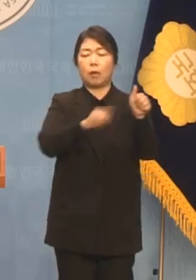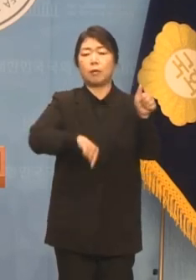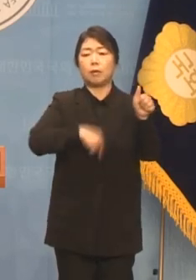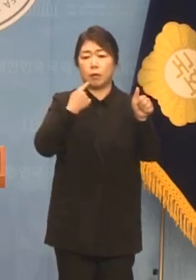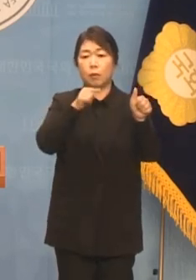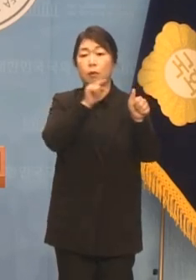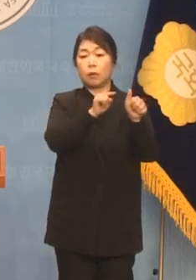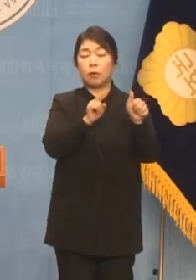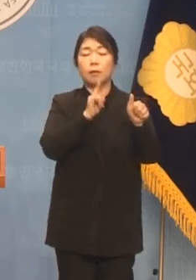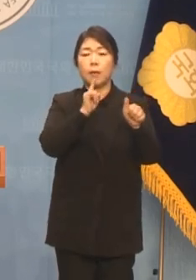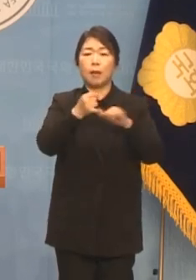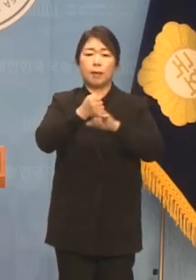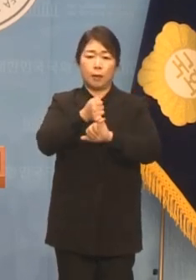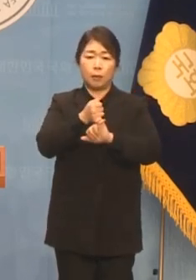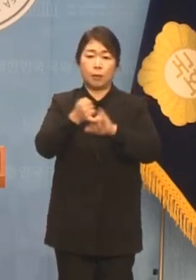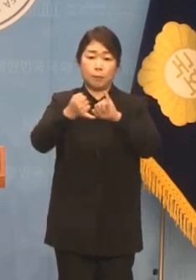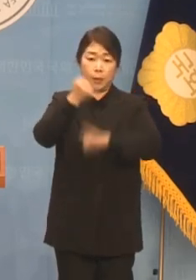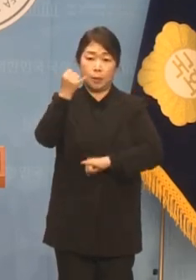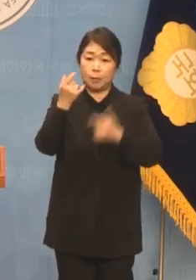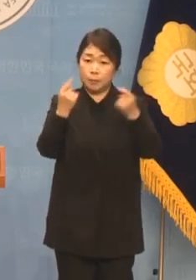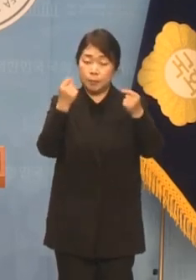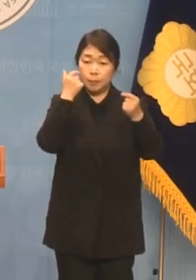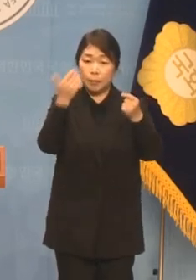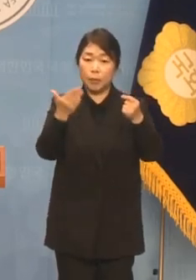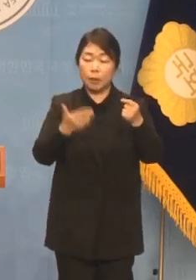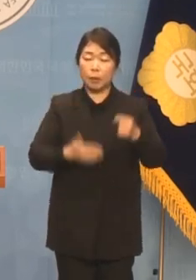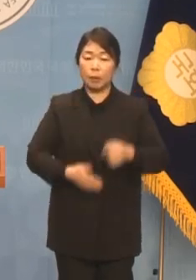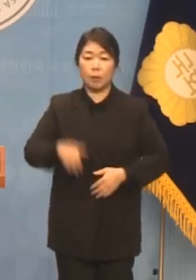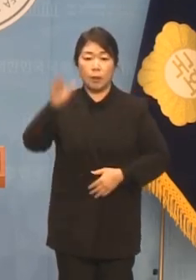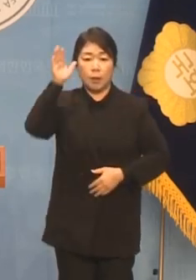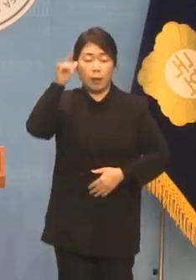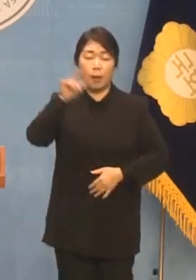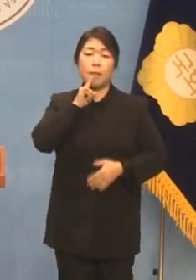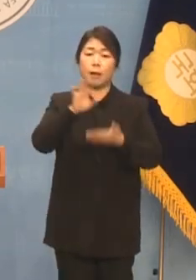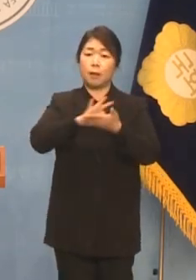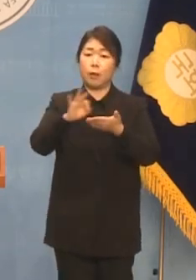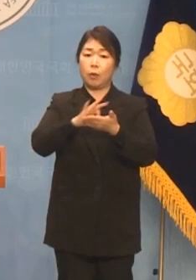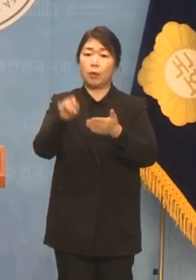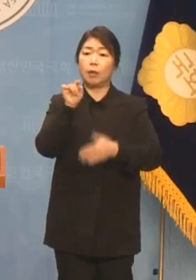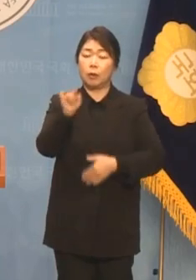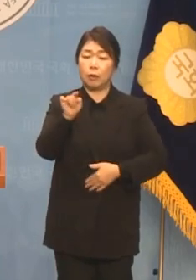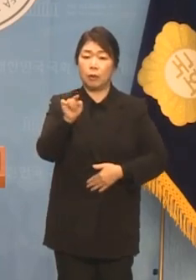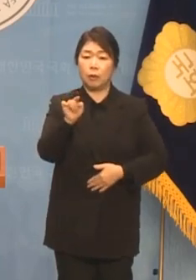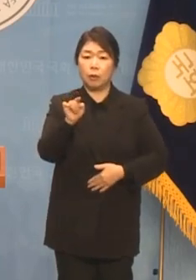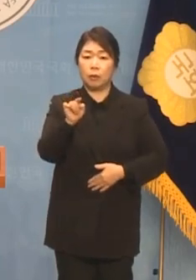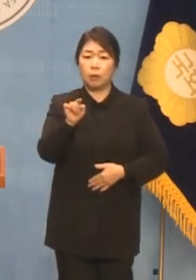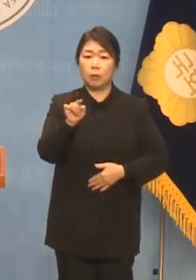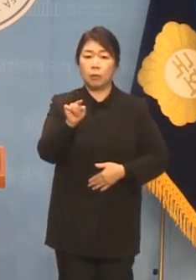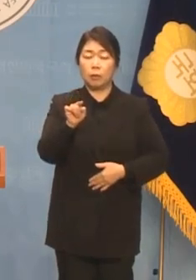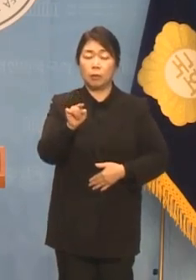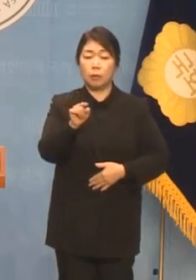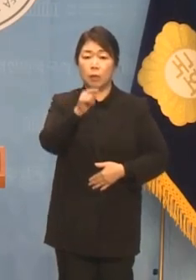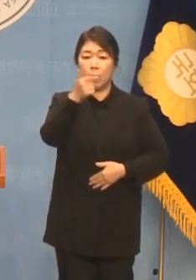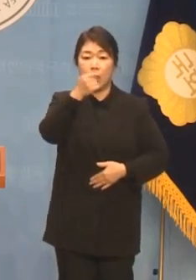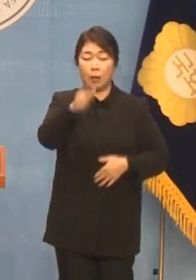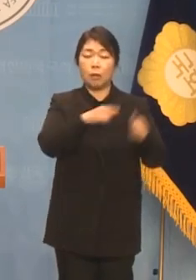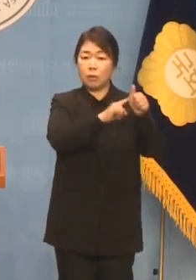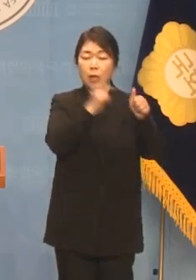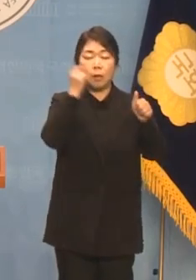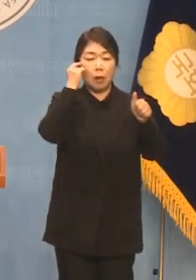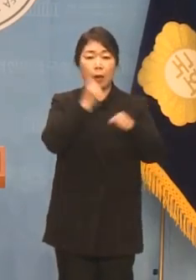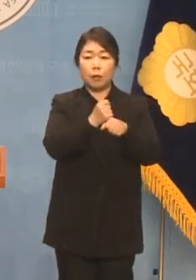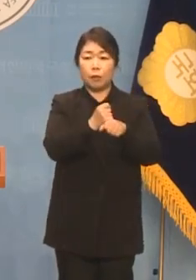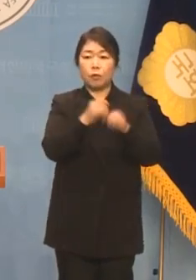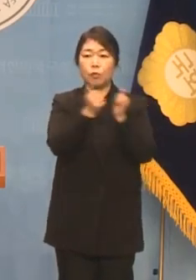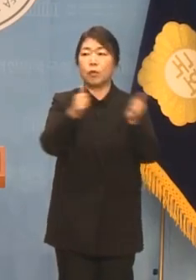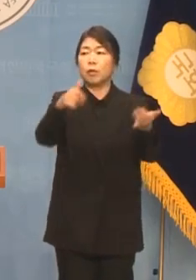약속을 깨는 것입니까 개 운운하는 거친 말이 한동은 위원장이 생각하는 국민